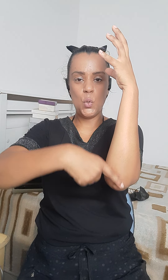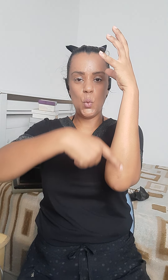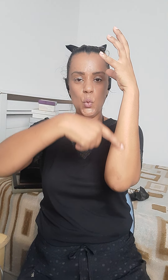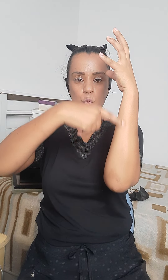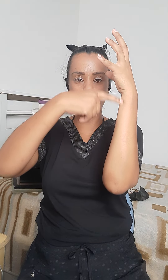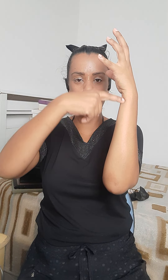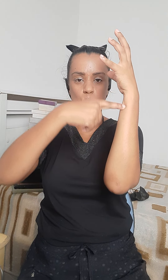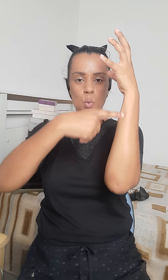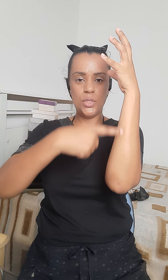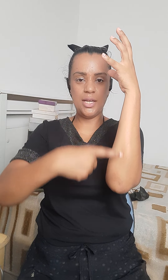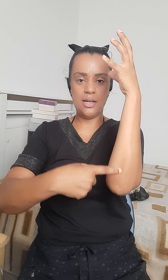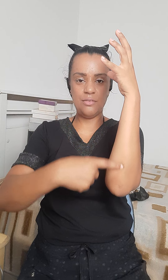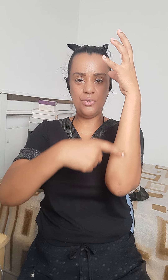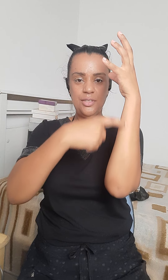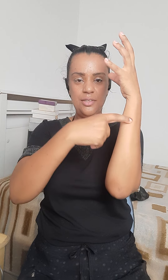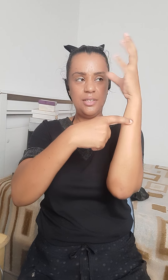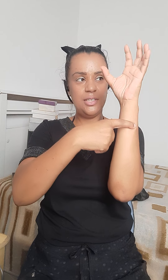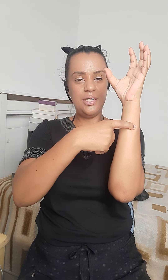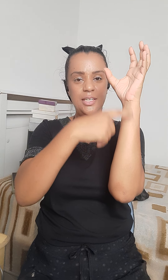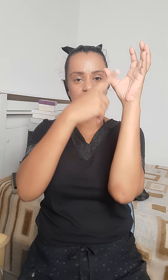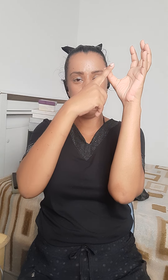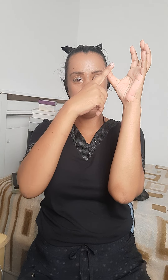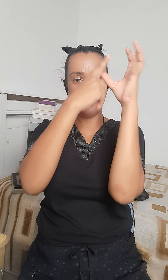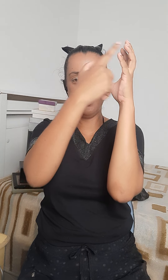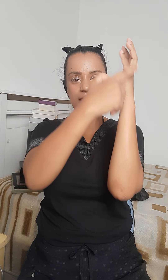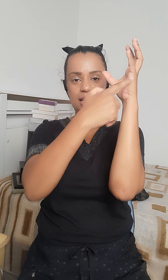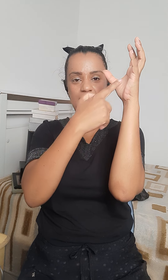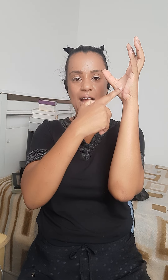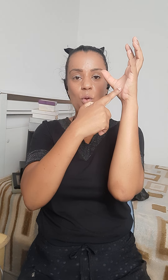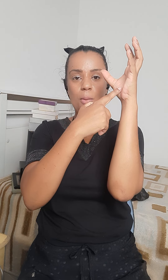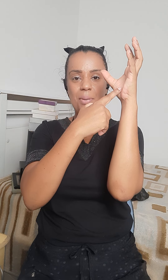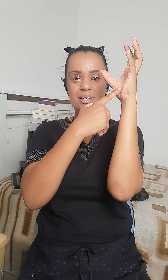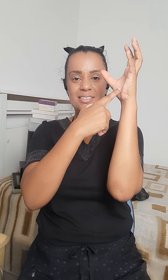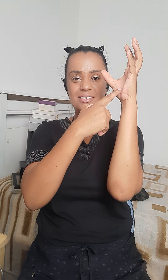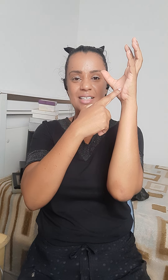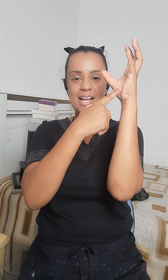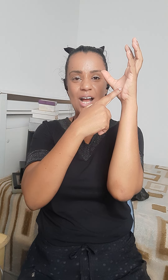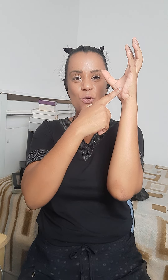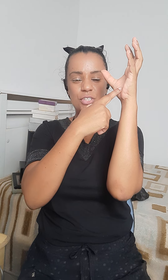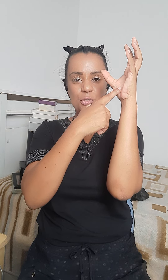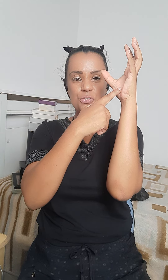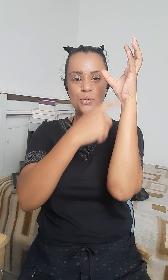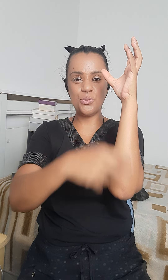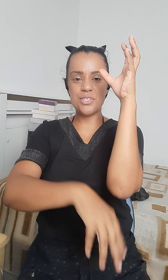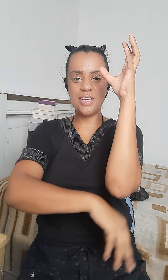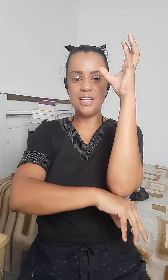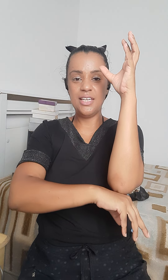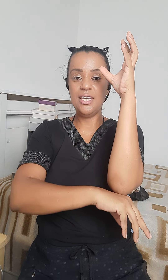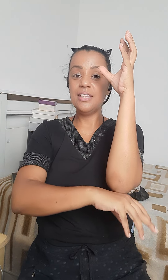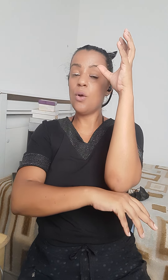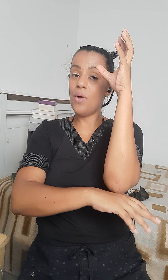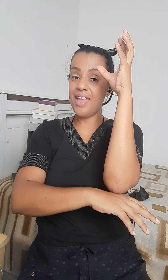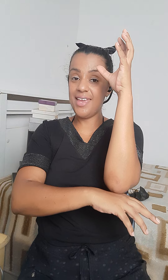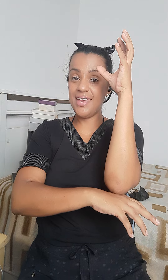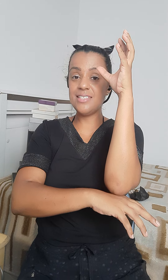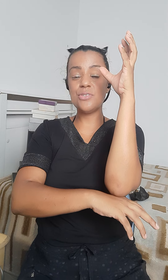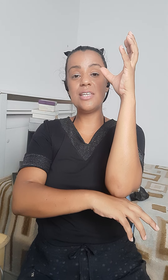o tronco da árvore e aqui a copa, onde dá os frutos, né? Então, esse é o sinal